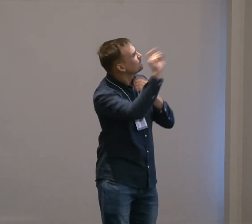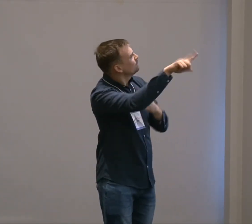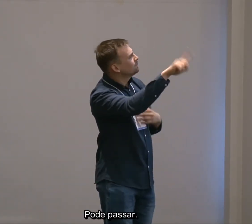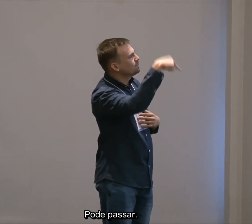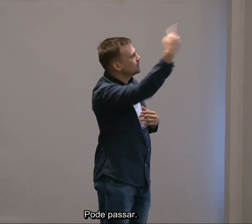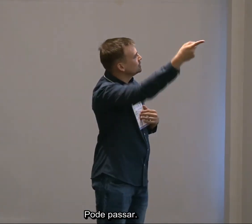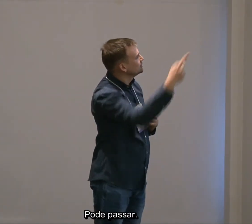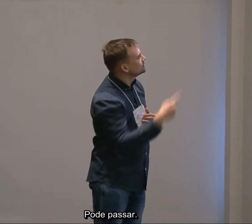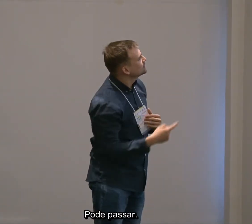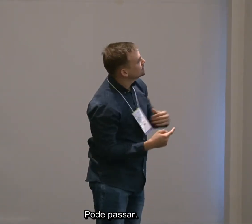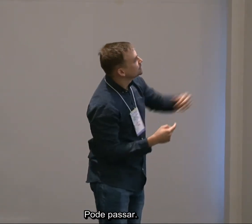pode avançar